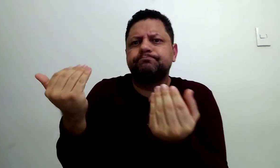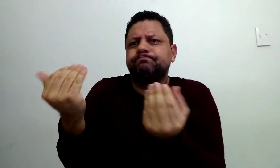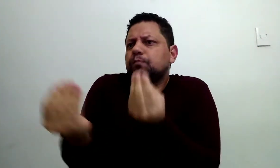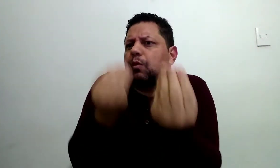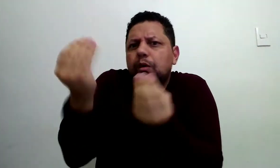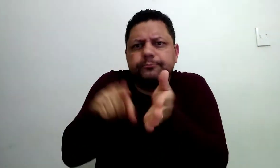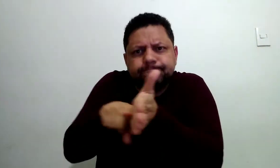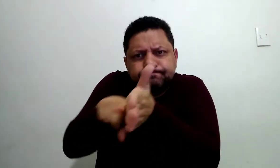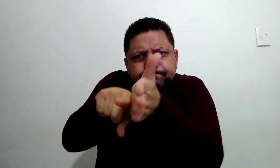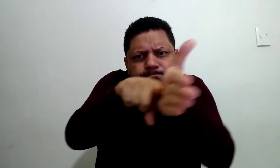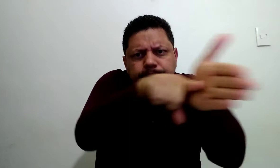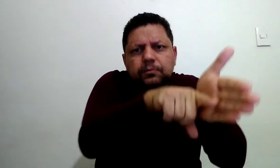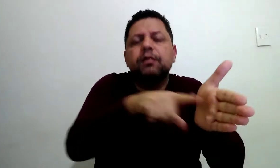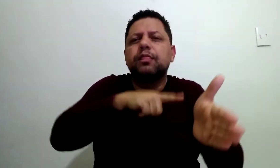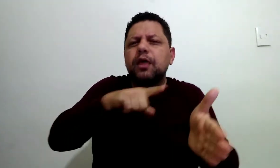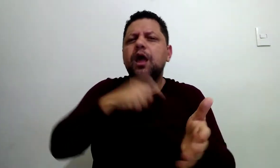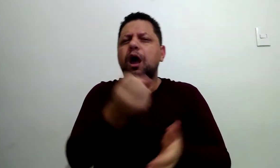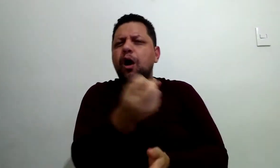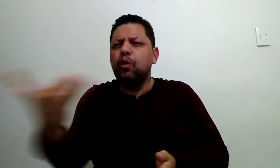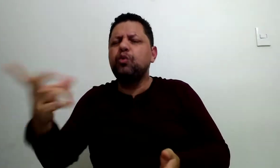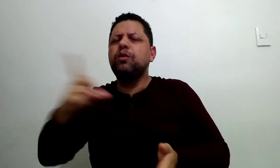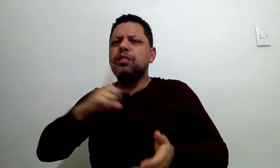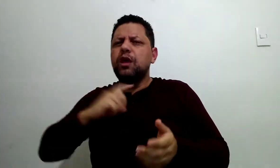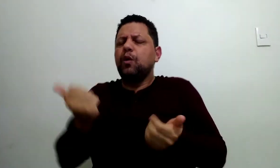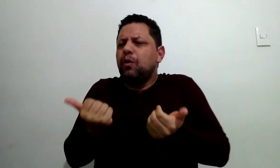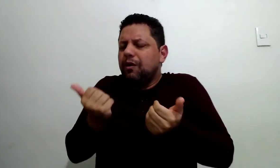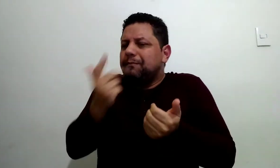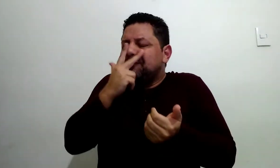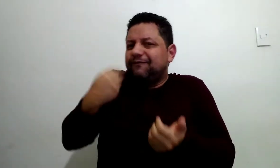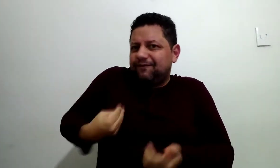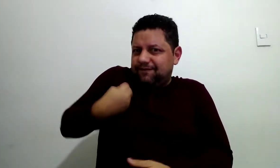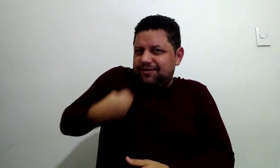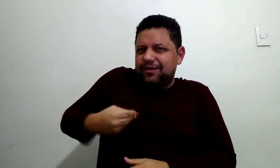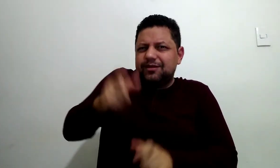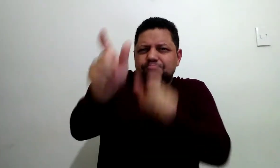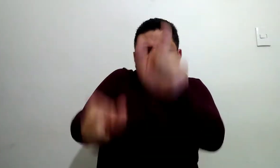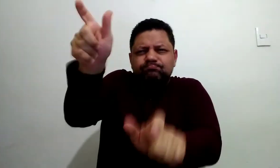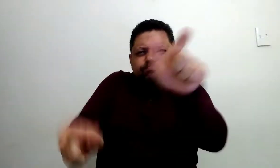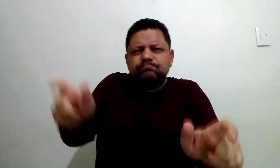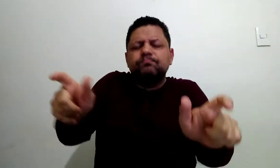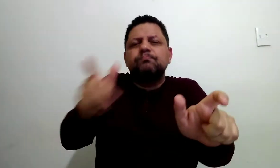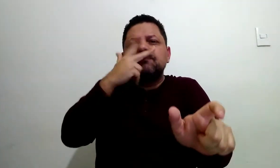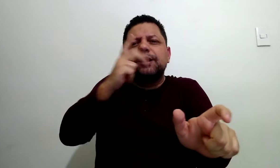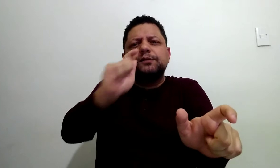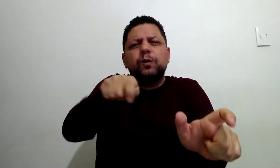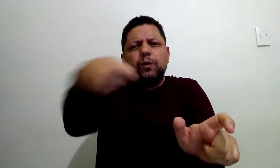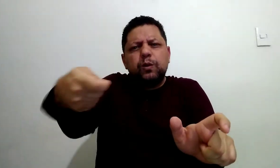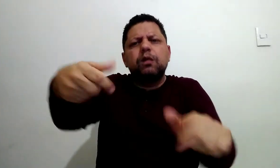na qual vastas populações são submetidas a condições de vida que lhes conferem o status